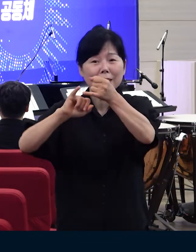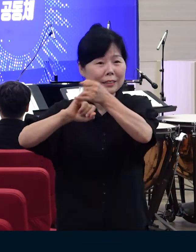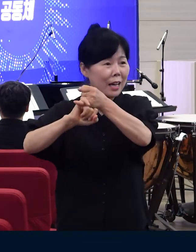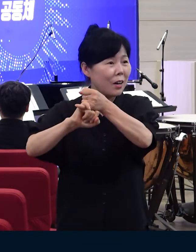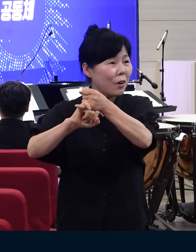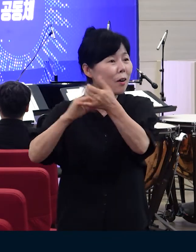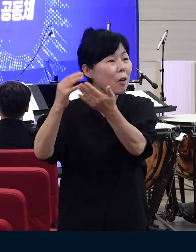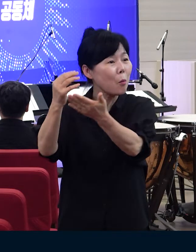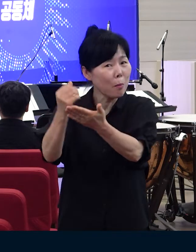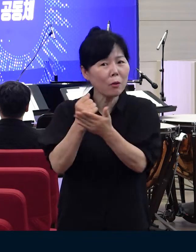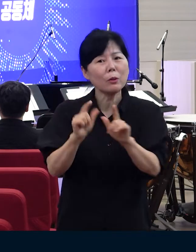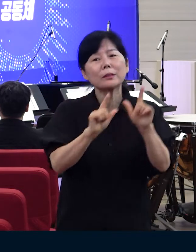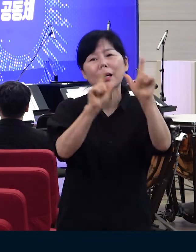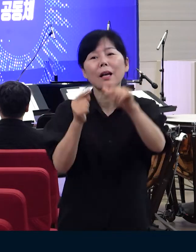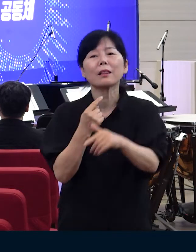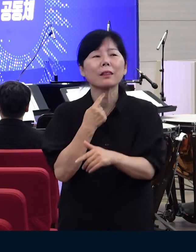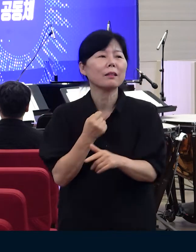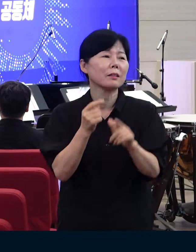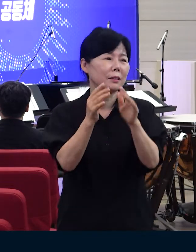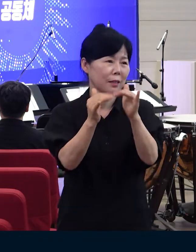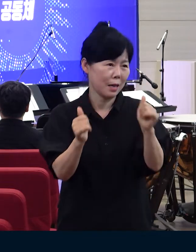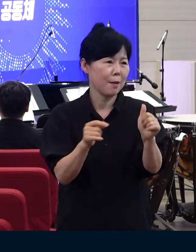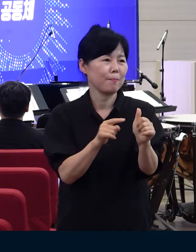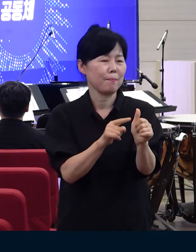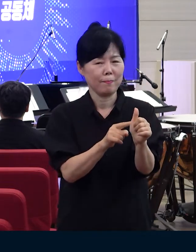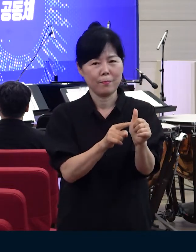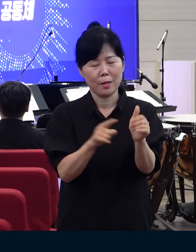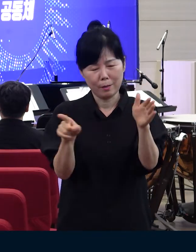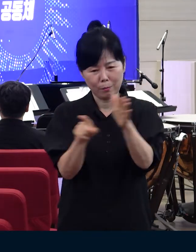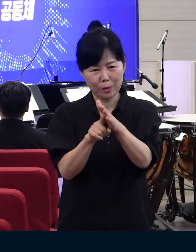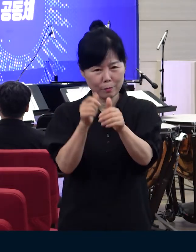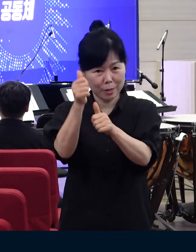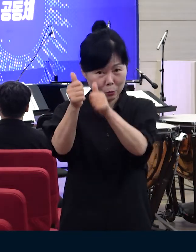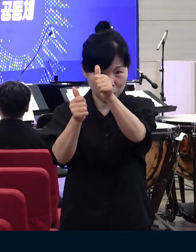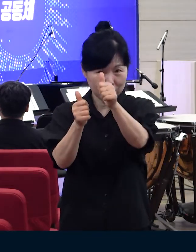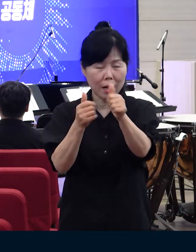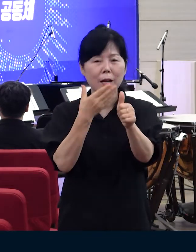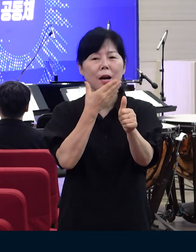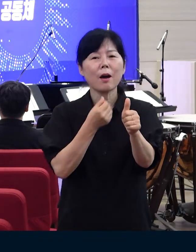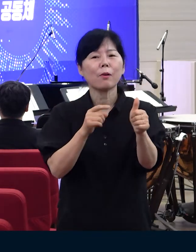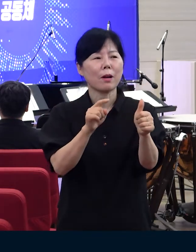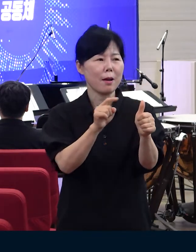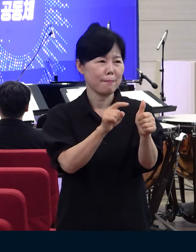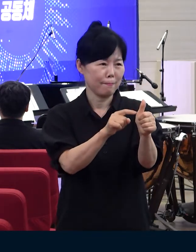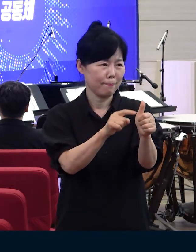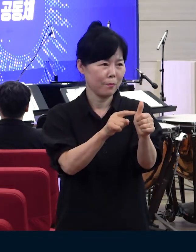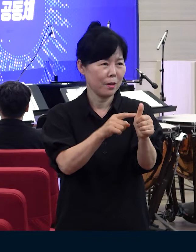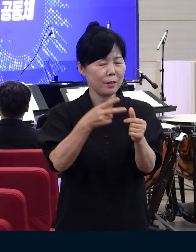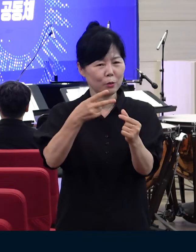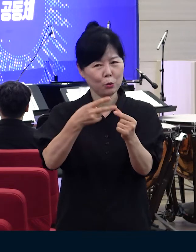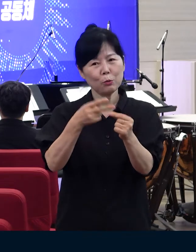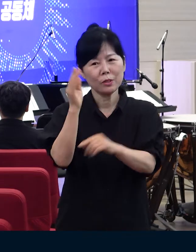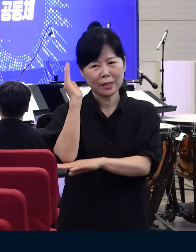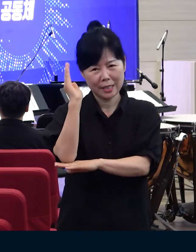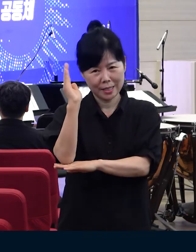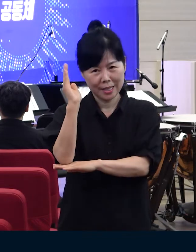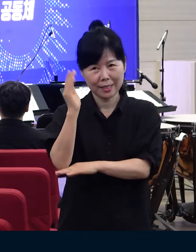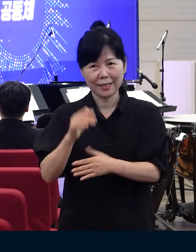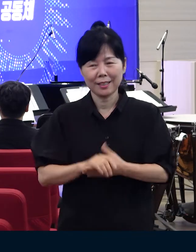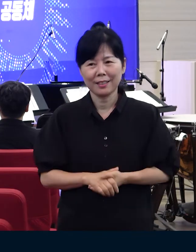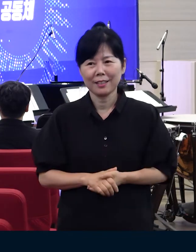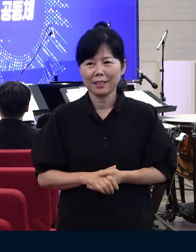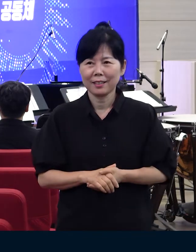언약의 삶을 살아간 사람으로 등장하는 믿음의 조상 아브라함의 이야기 가운데 두 번째 이야기다. 자,